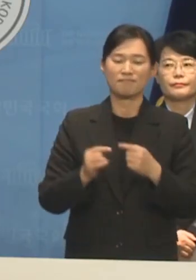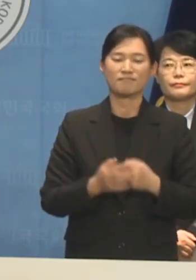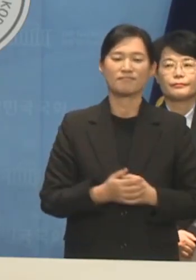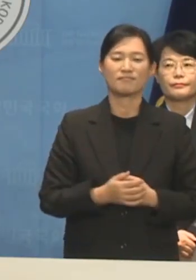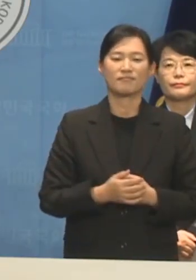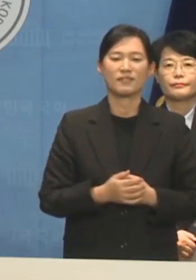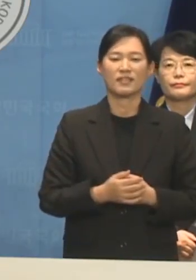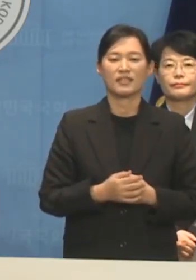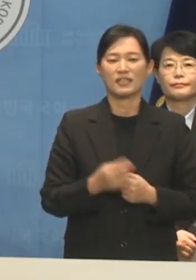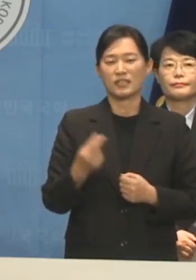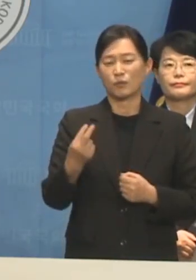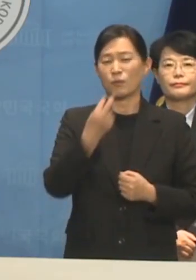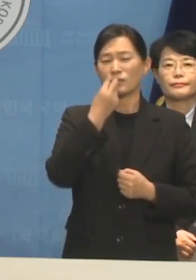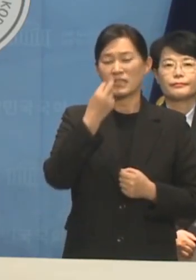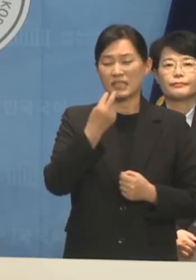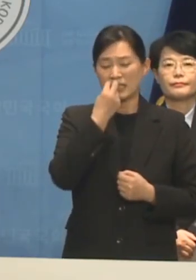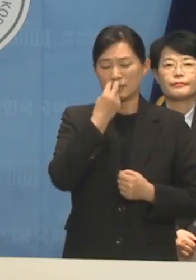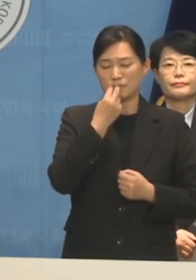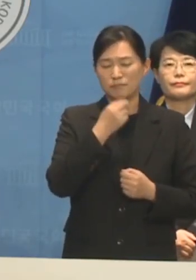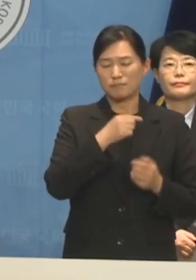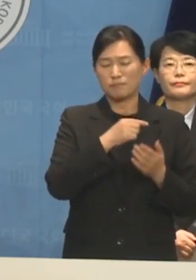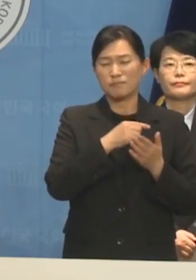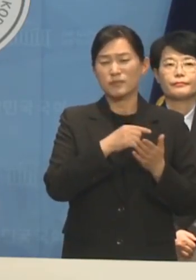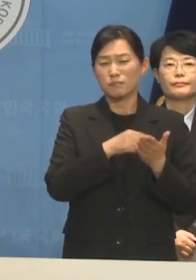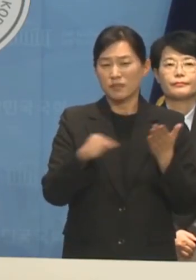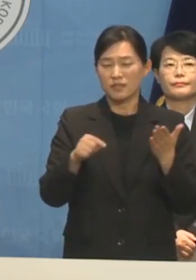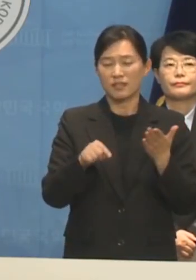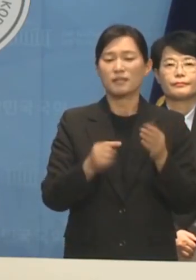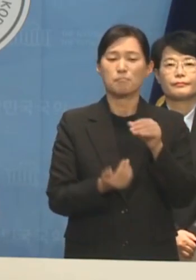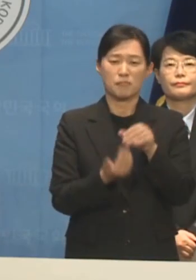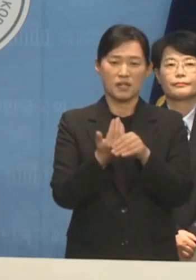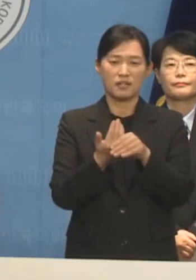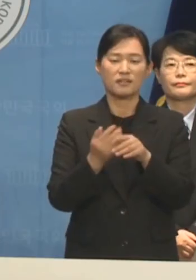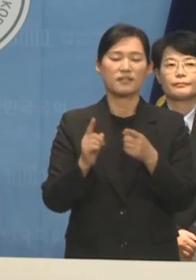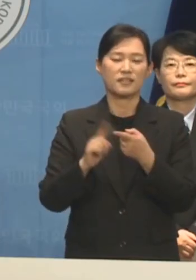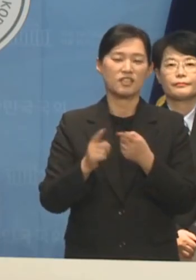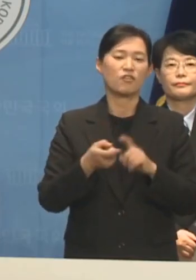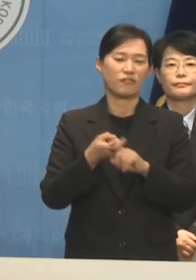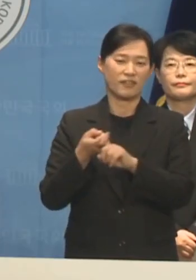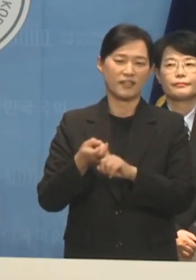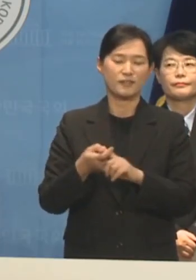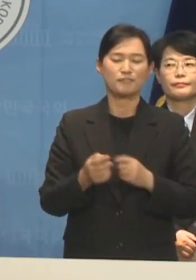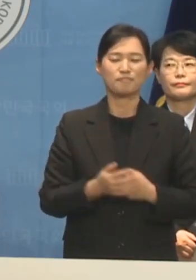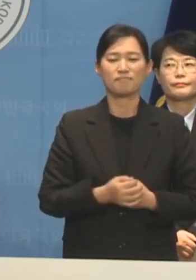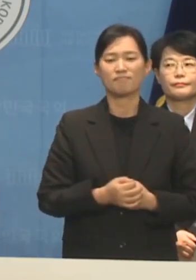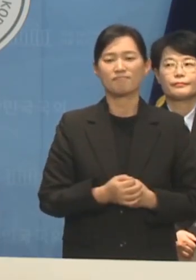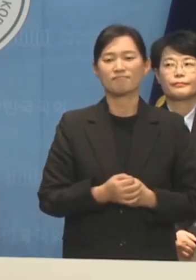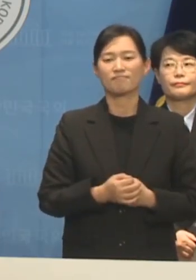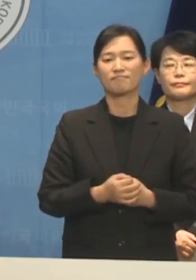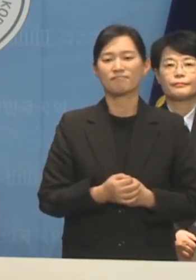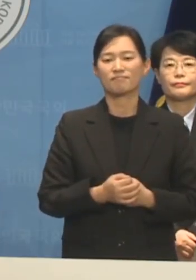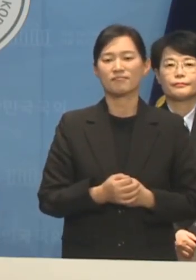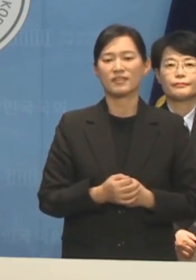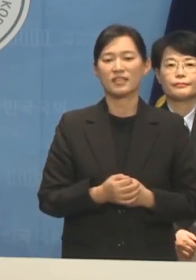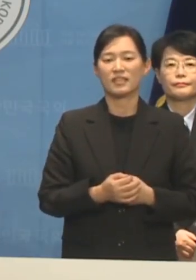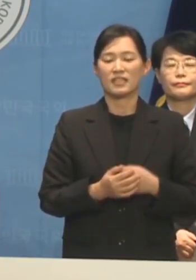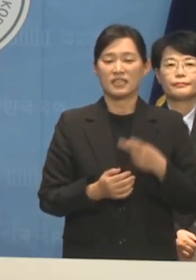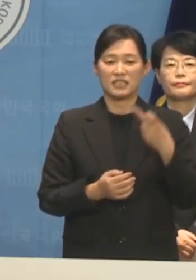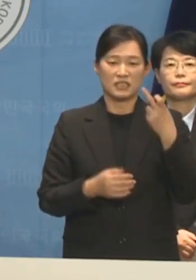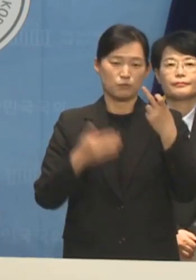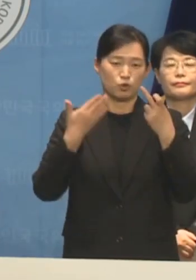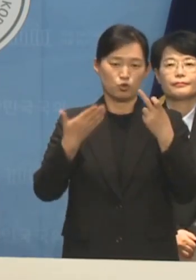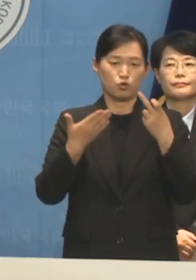조순미 가습기 살균제 참사 피해자 연대 대표께서 함께해 주셨습니다. 이정민 12구 이태원